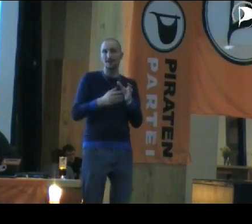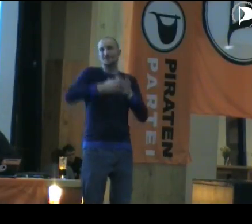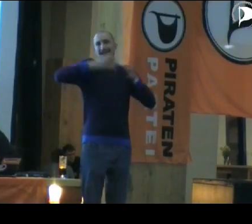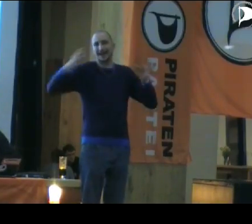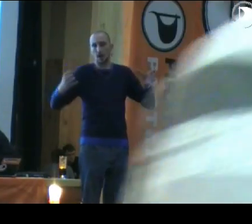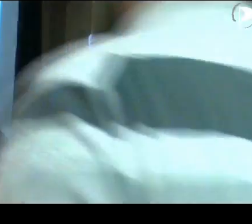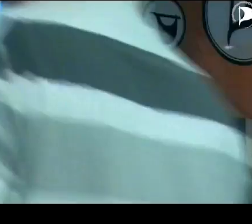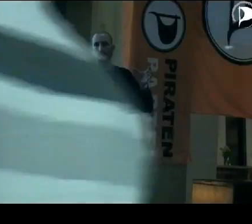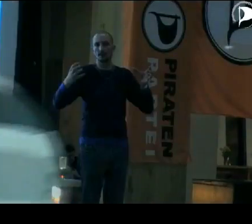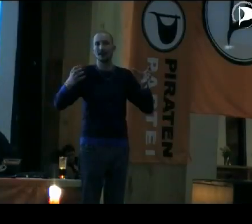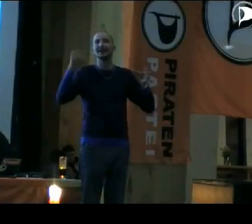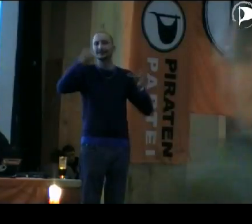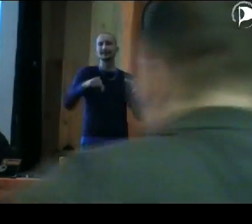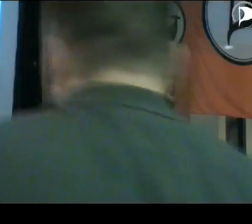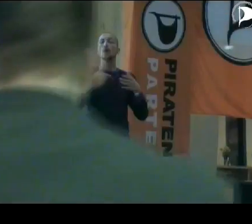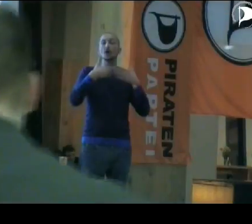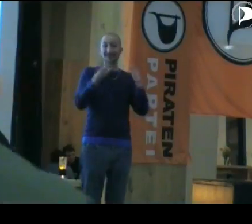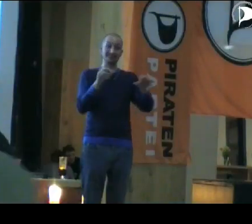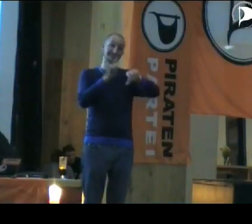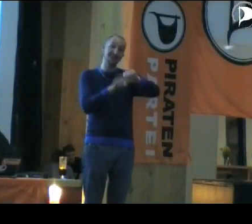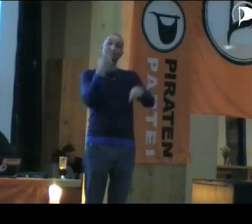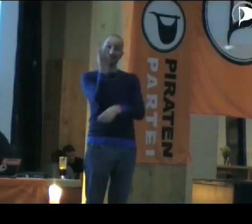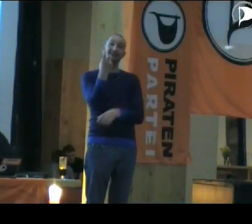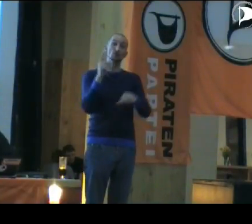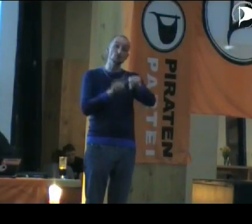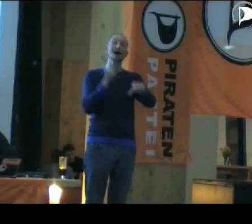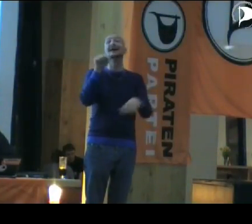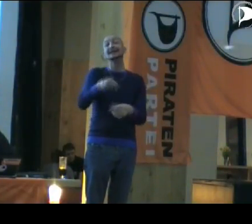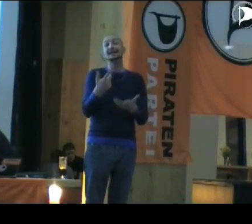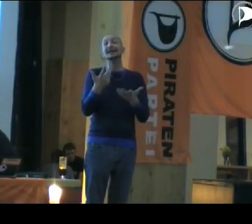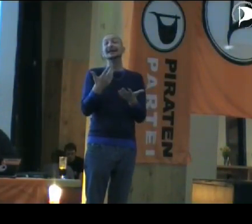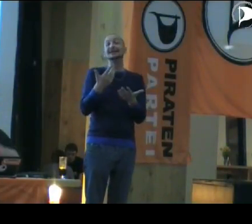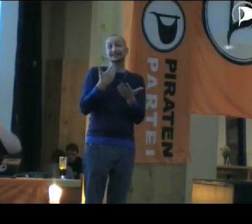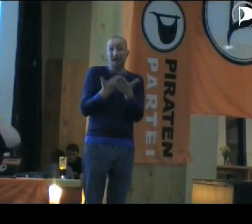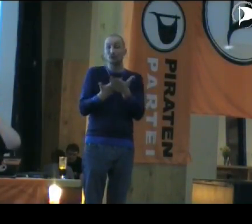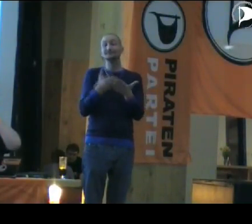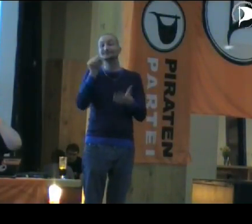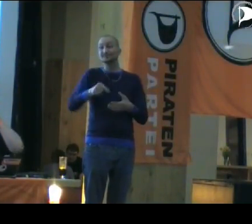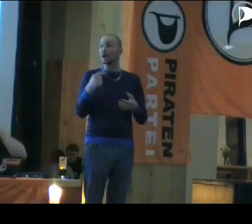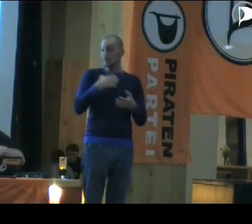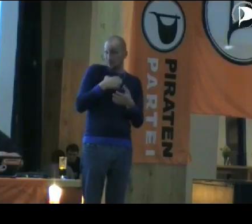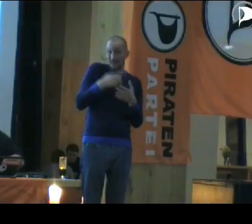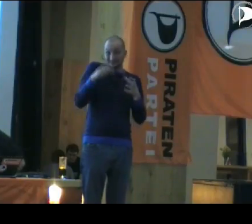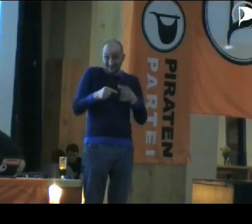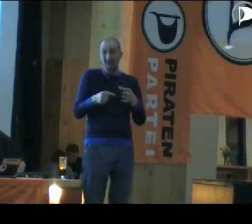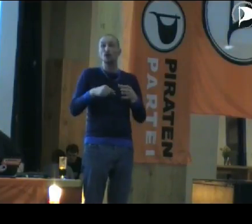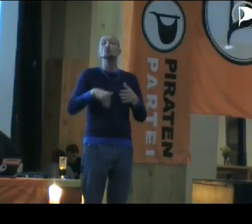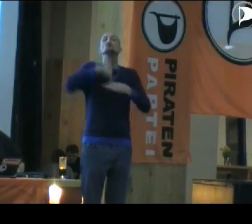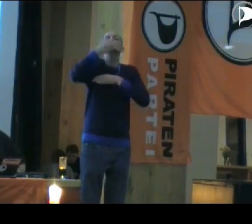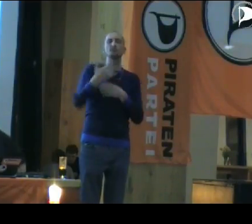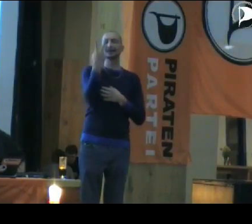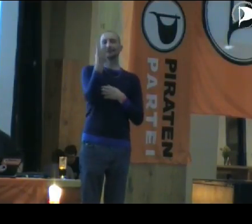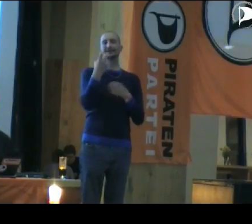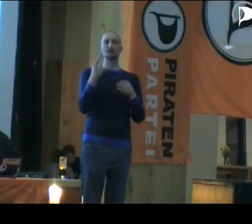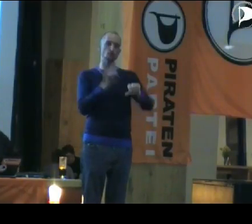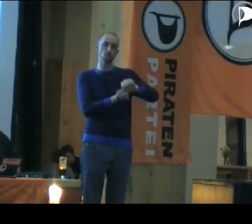versammlung wir hatten aber einer zeitpunkt kommt daher jetzt niemand ein problem damit wenn du die passanten über 20 uhr hinaus verlängert